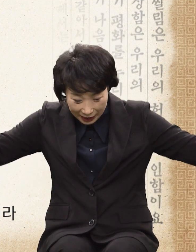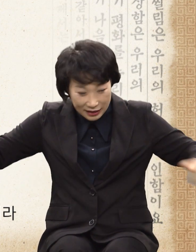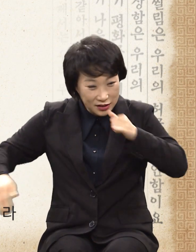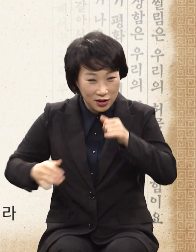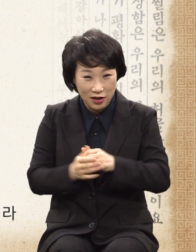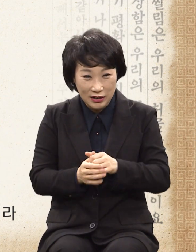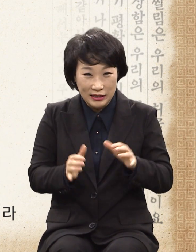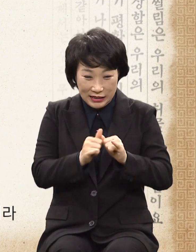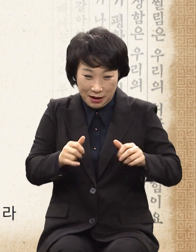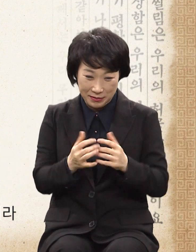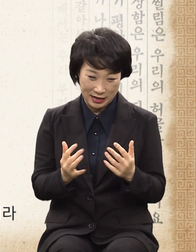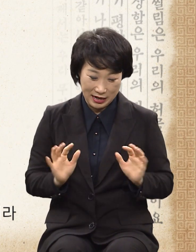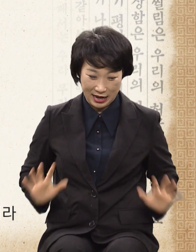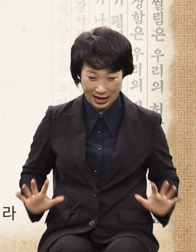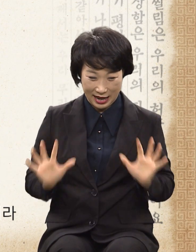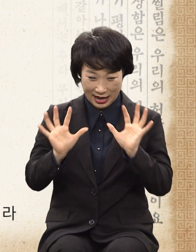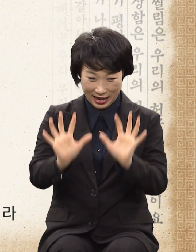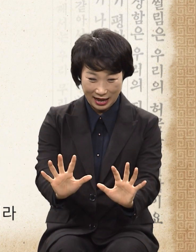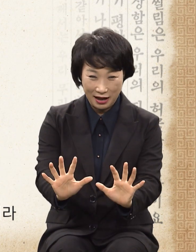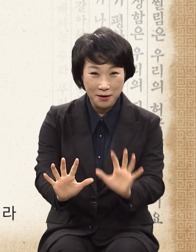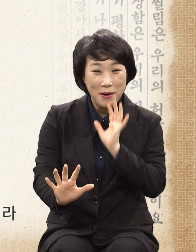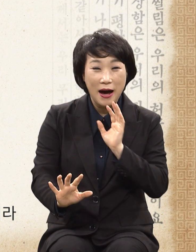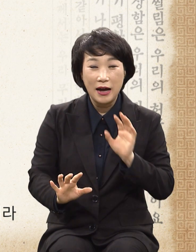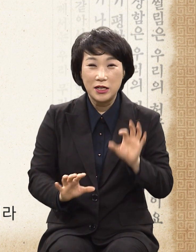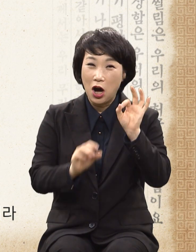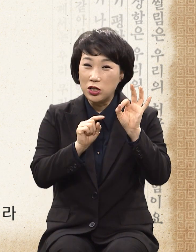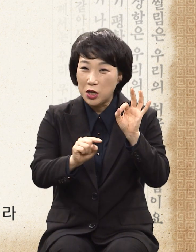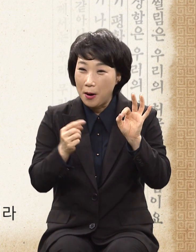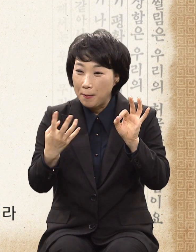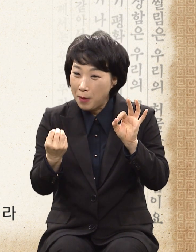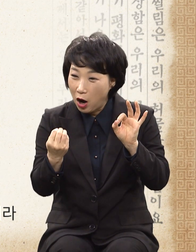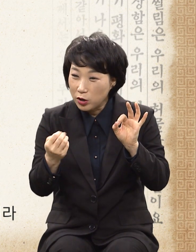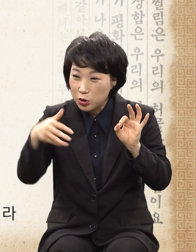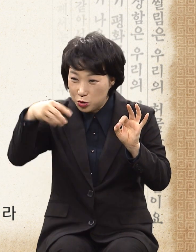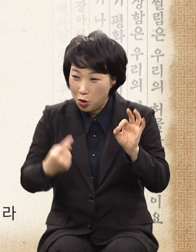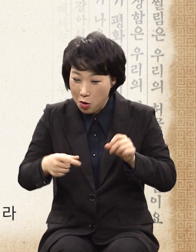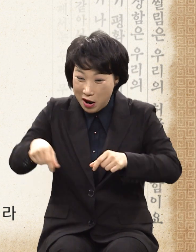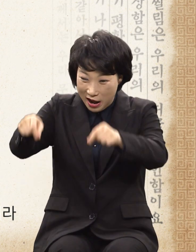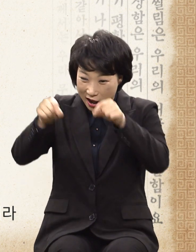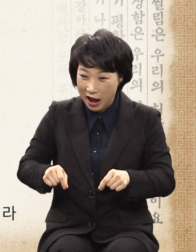이번에 0. 몇 초를 앞당기느냐는 그